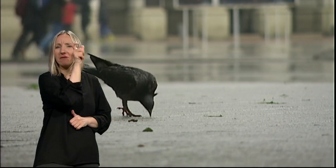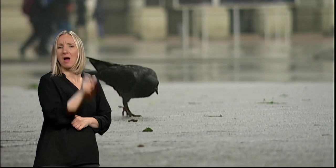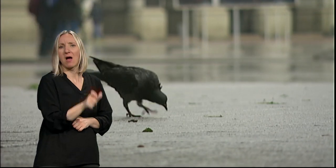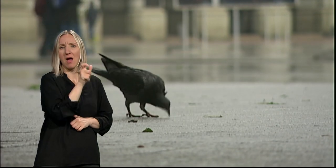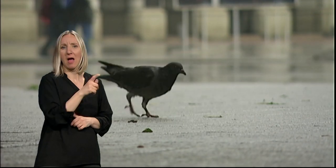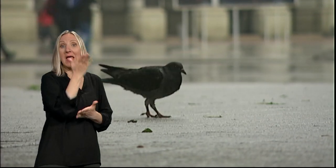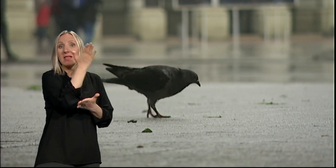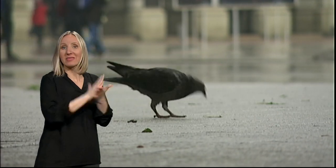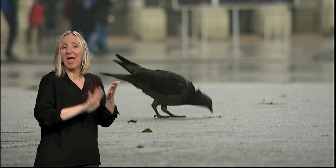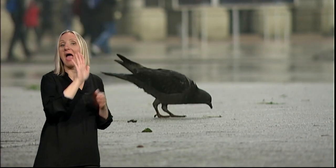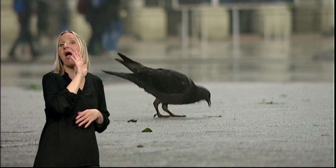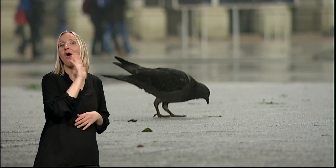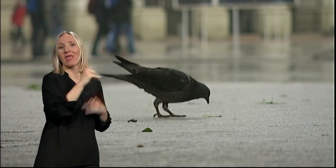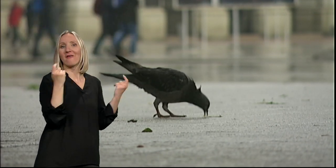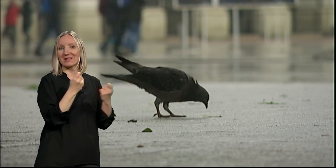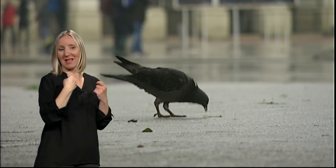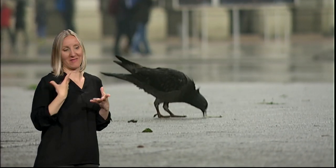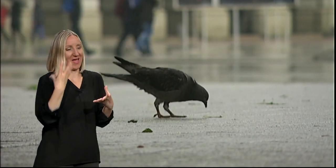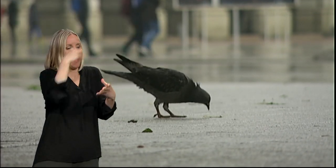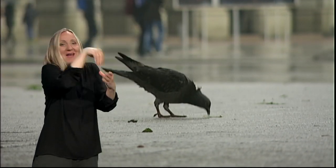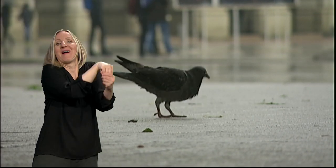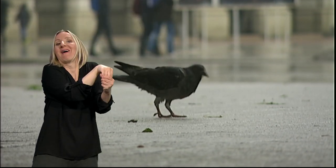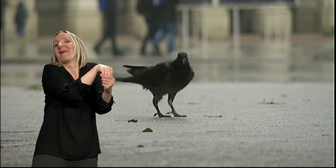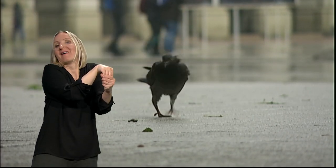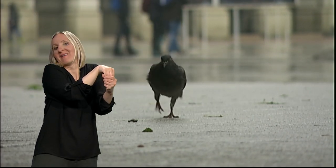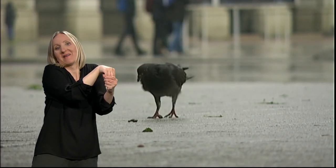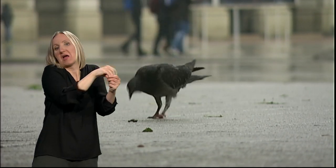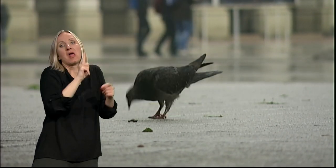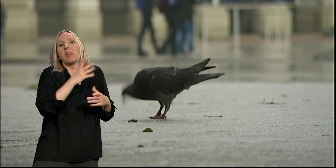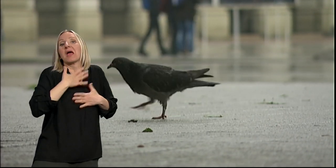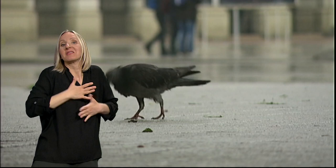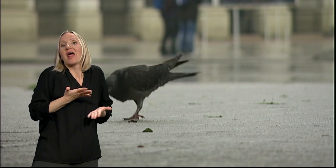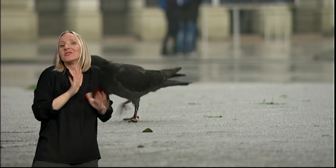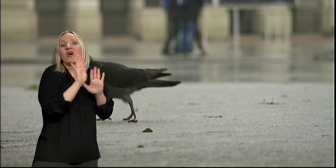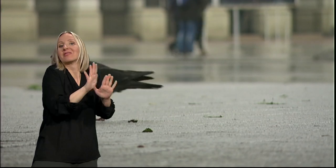njegove slave sam i ja i nehtijući uživao.